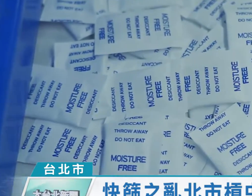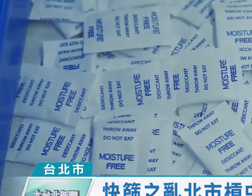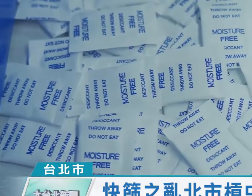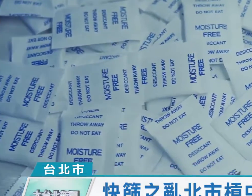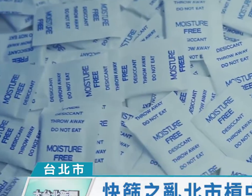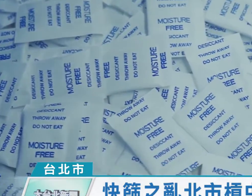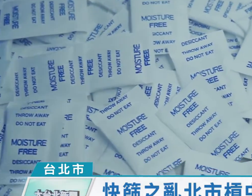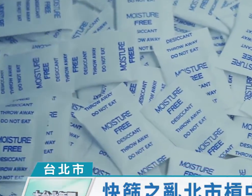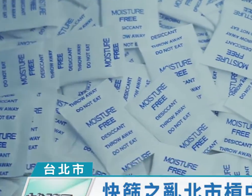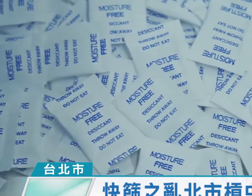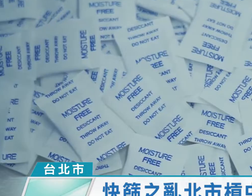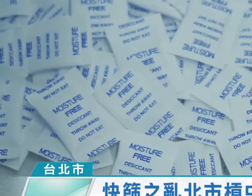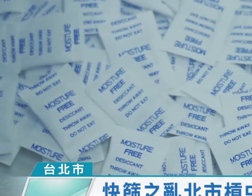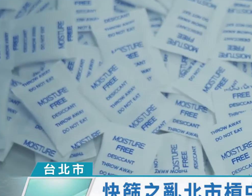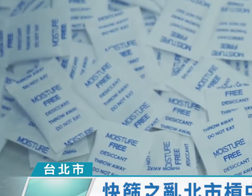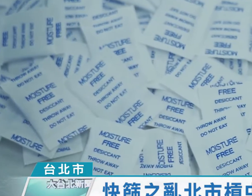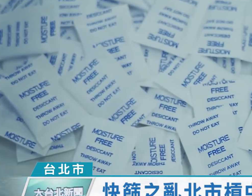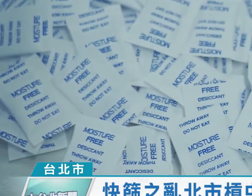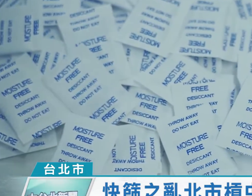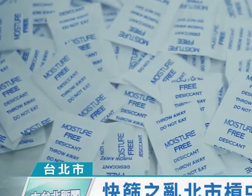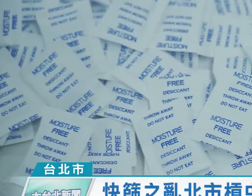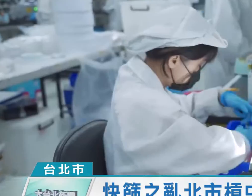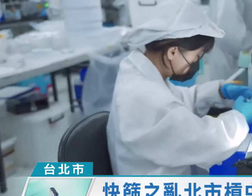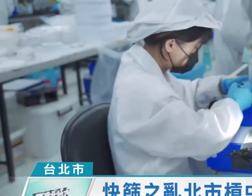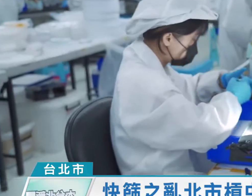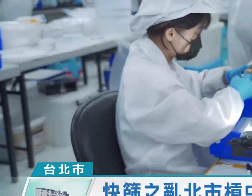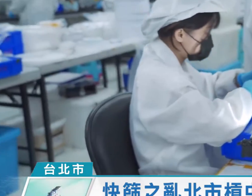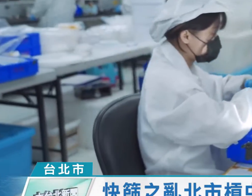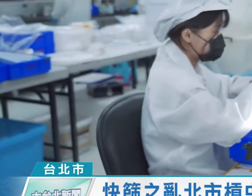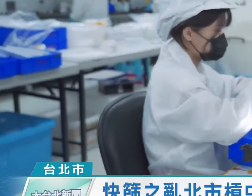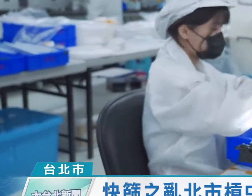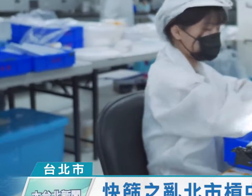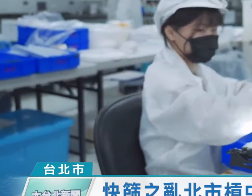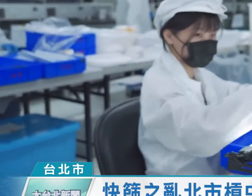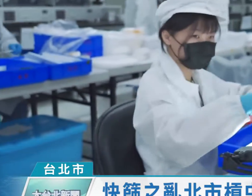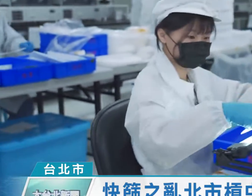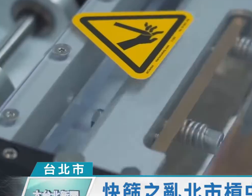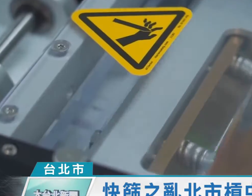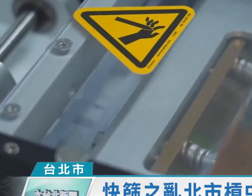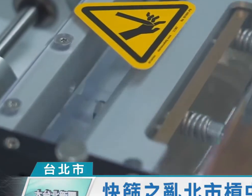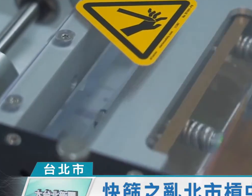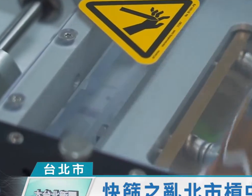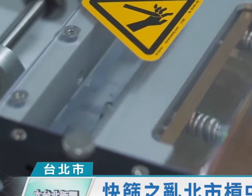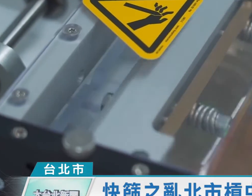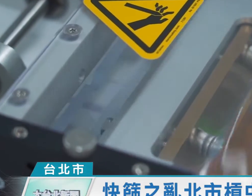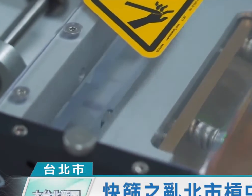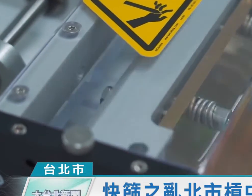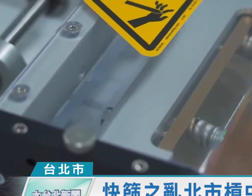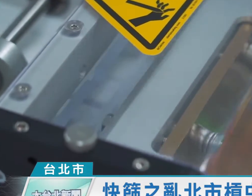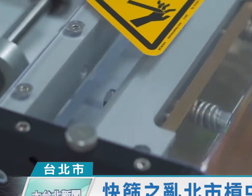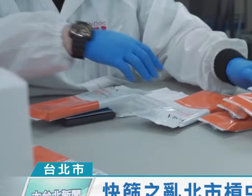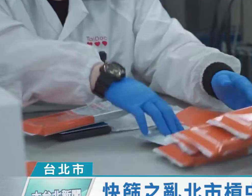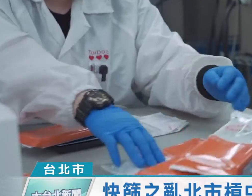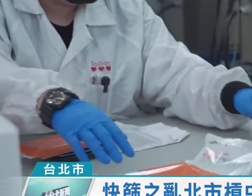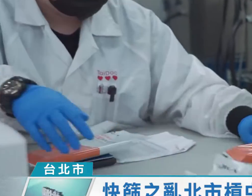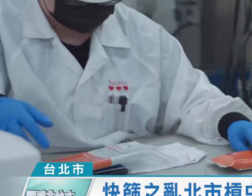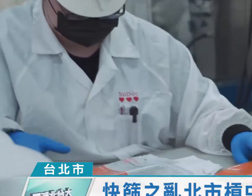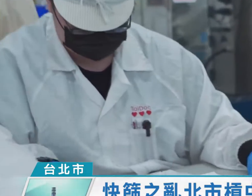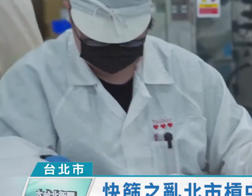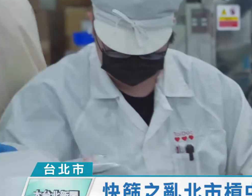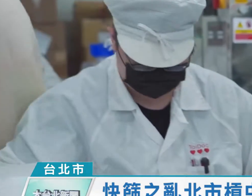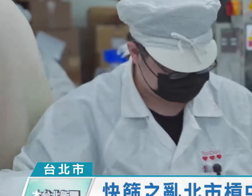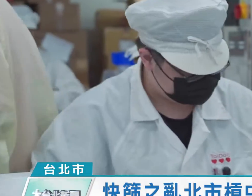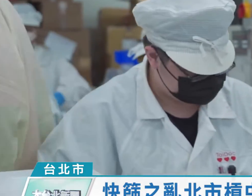只花53万自购快筛。黄珊珊拿出各局处采购统计，表示今年累计花了1.93亿，购